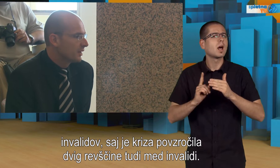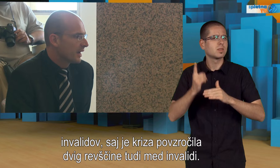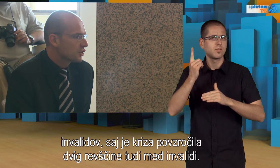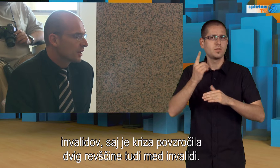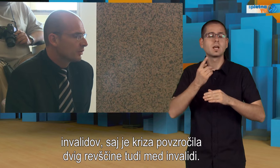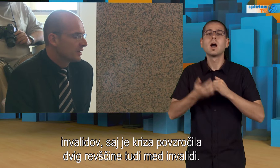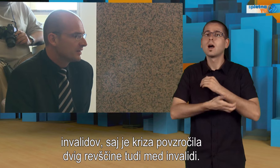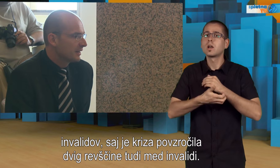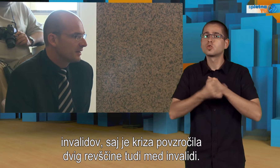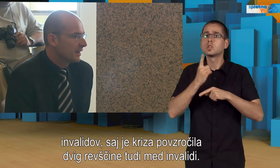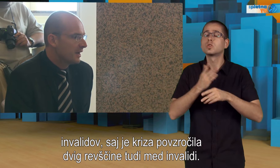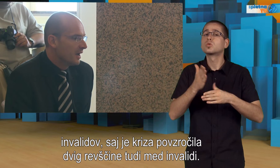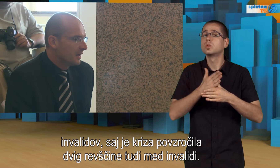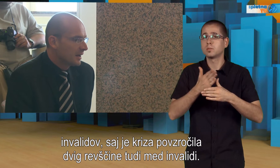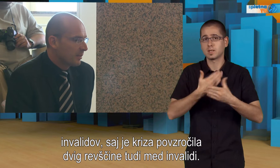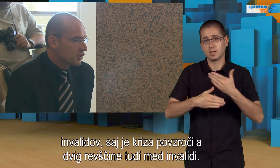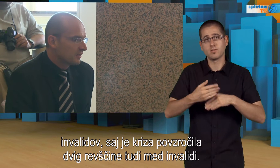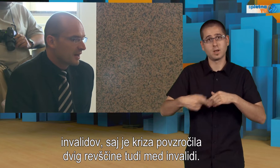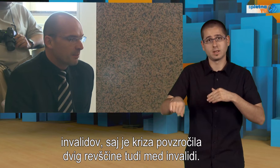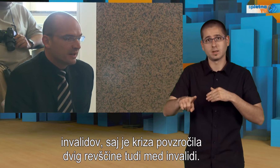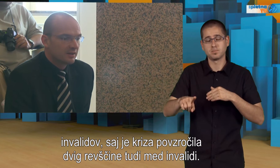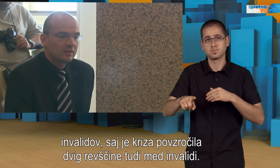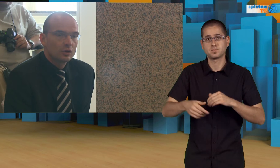revščine tudi med invalidi.